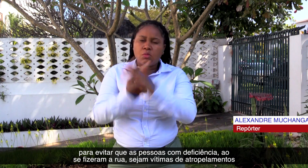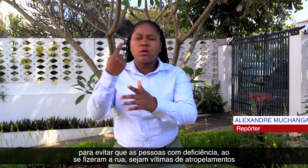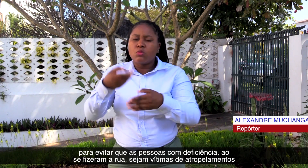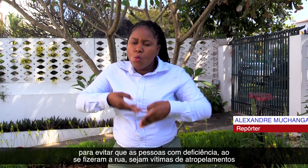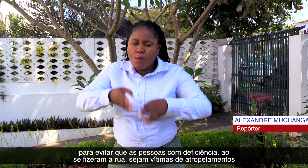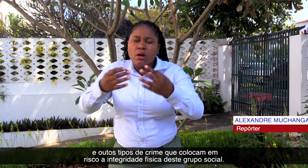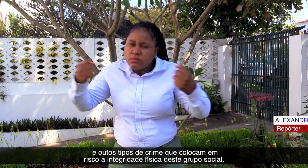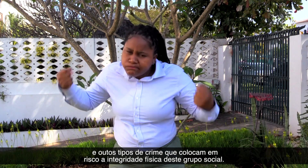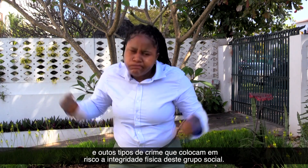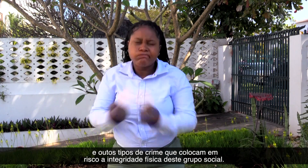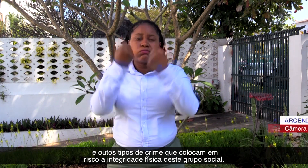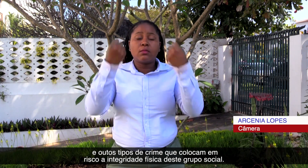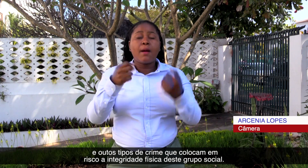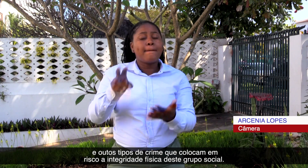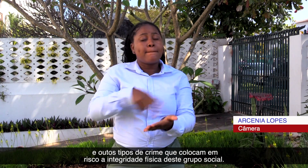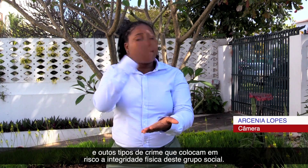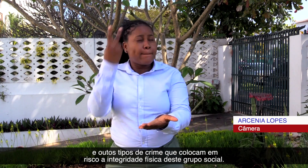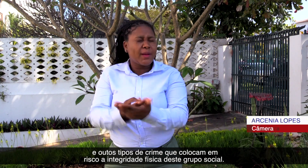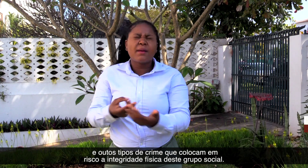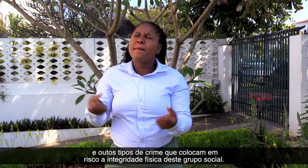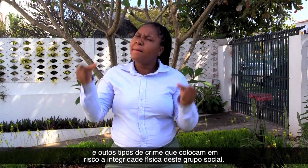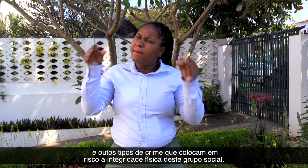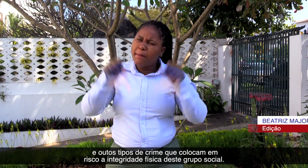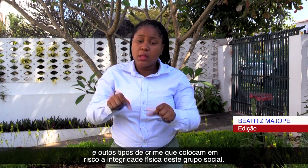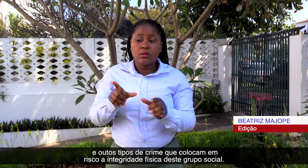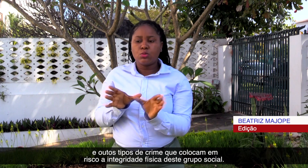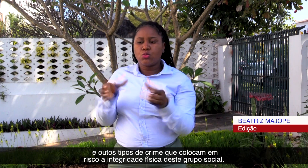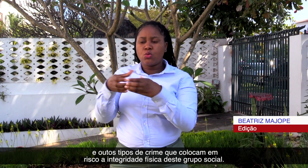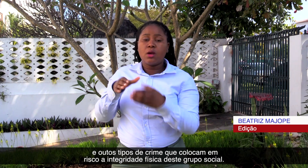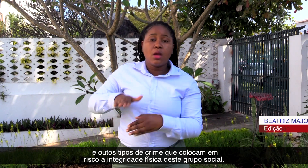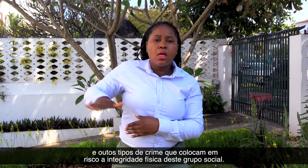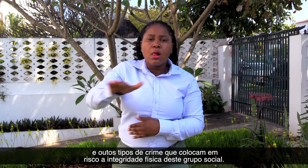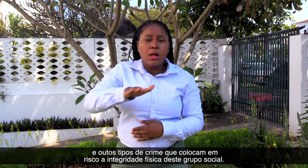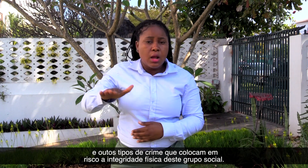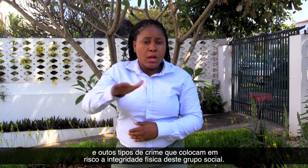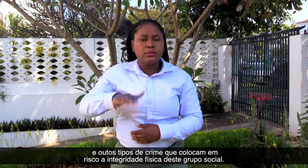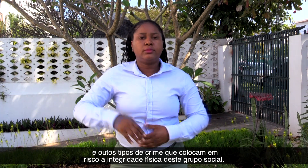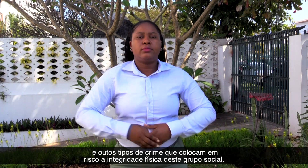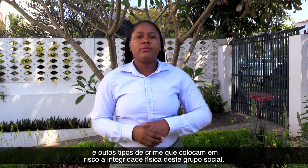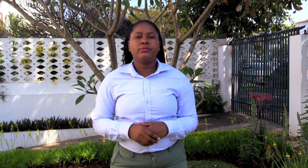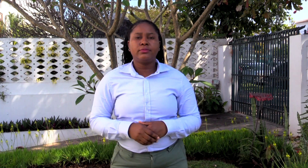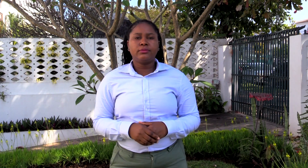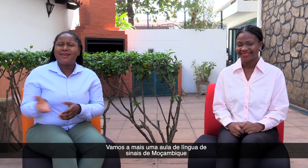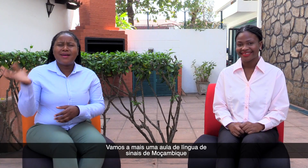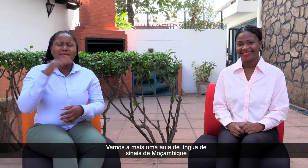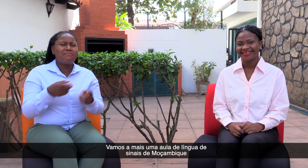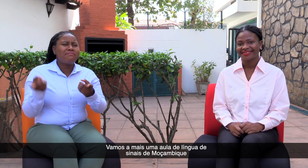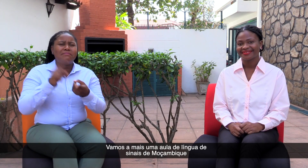de atropelamentos e outros tipos de crime que colocam em risco a integridade física deste grupo social.